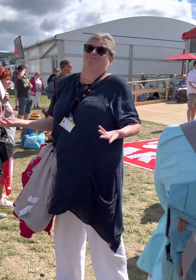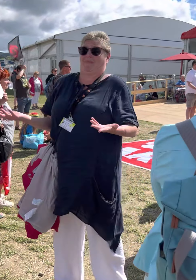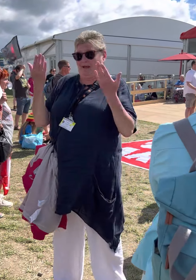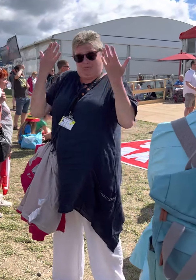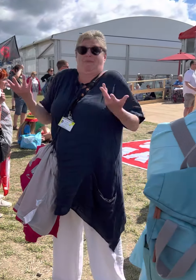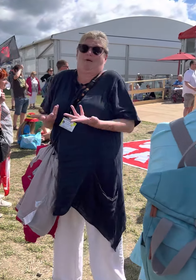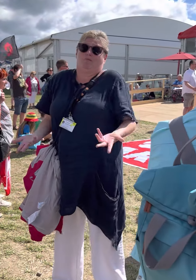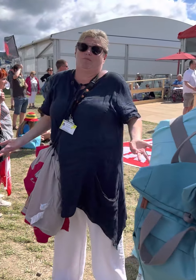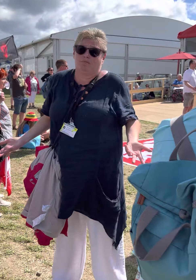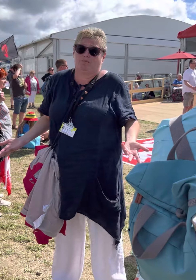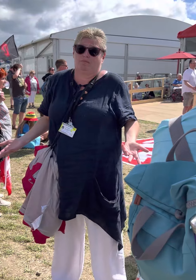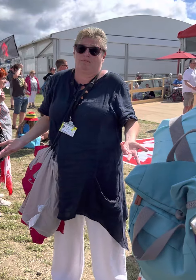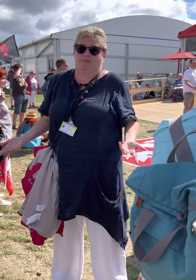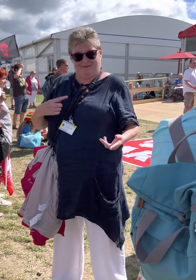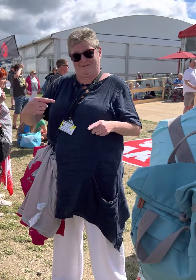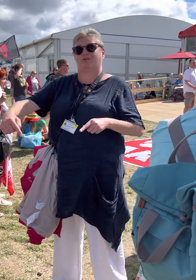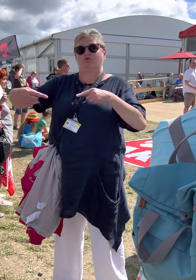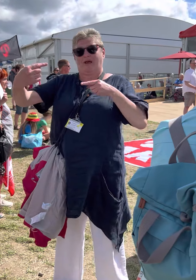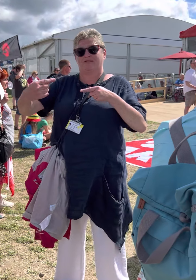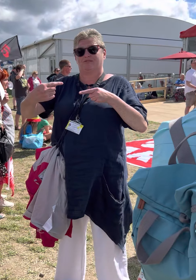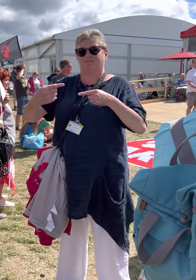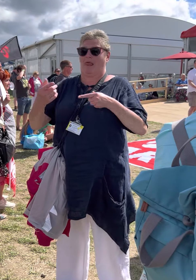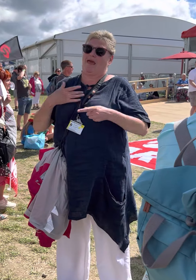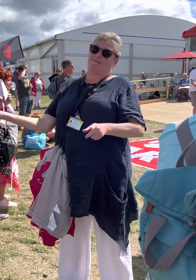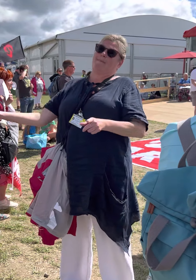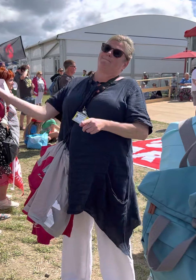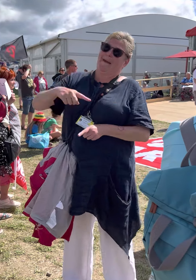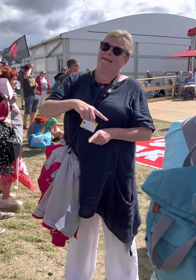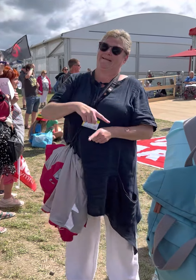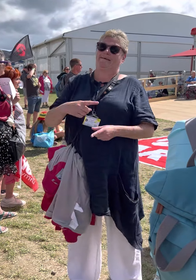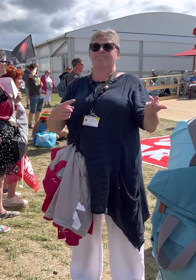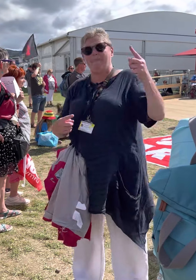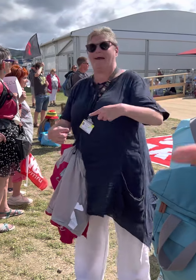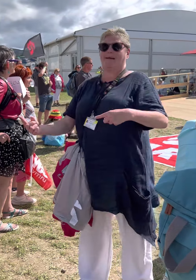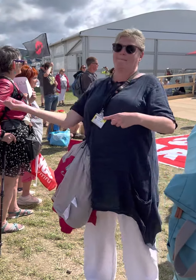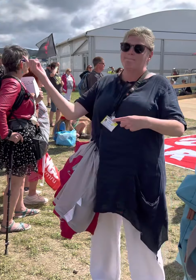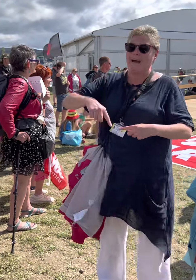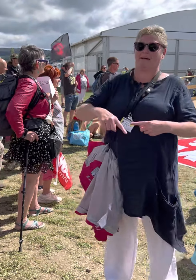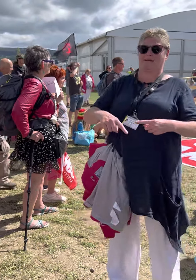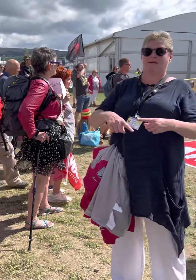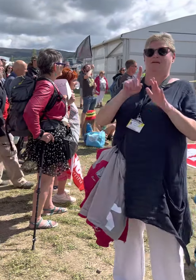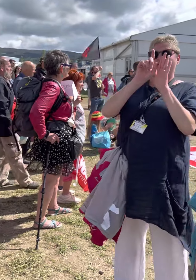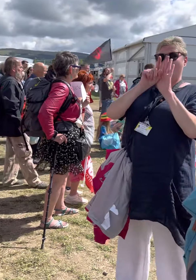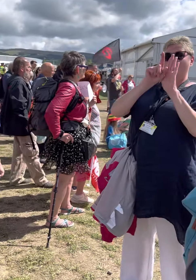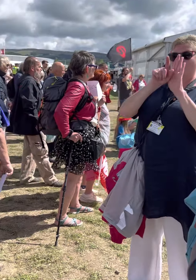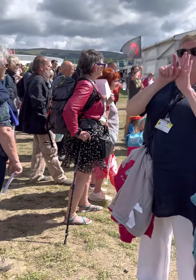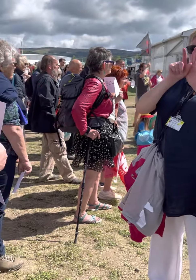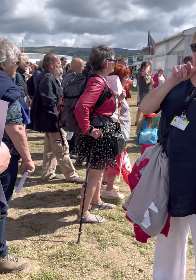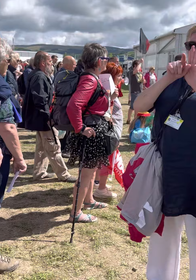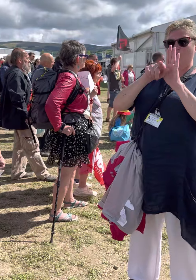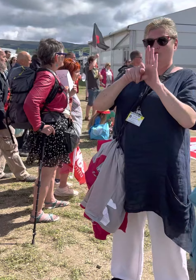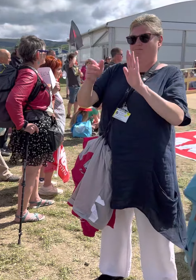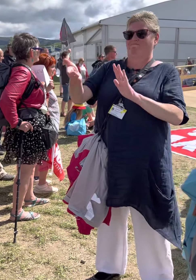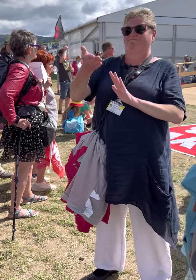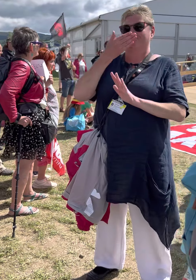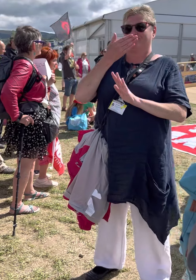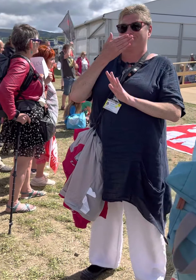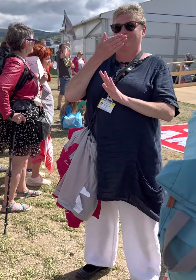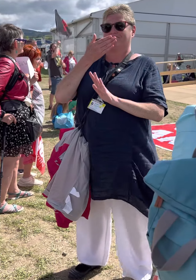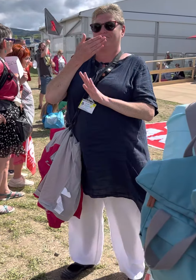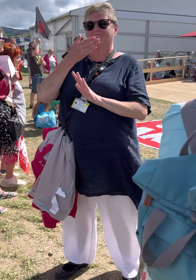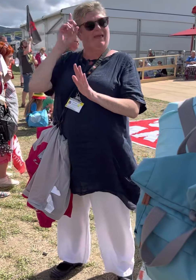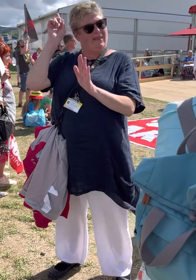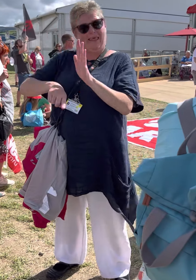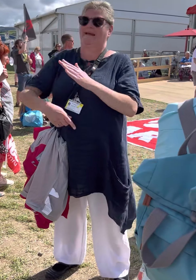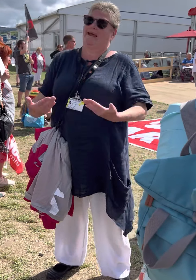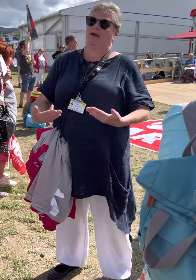ddim yn gwybod. Dyna yw'r her i gael y bywyd na nôl i'n cymunedau ni. Mae'r cloc yma, sy'n ni'n dweud, mae 5 munud i hanner